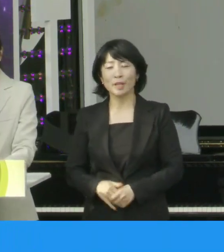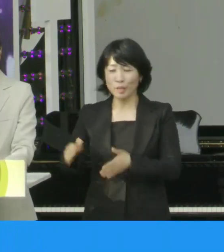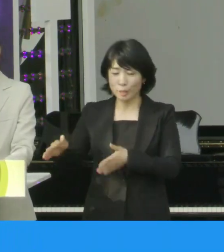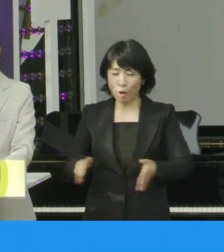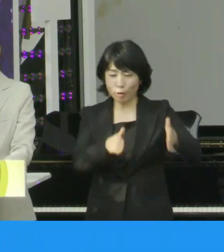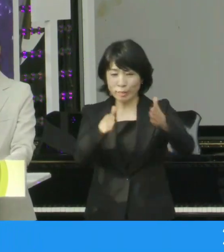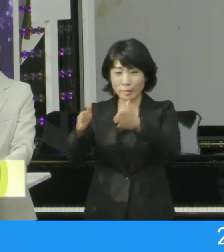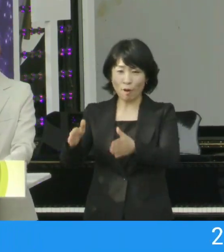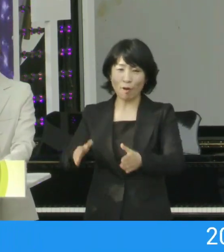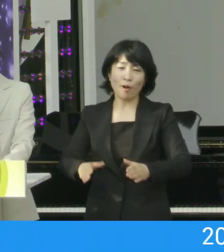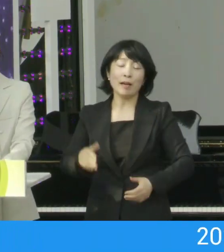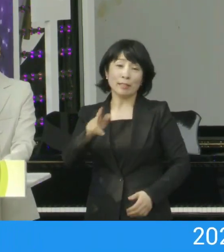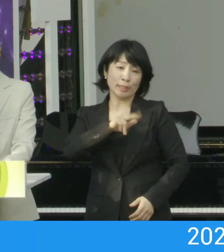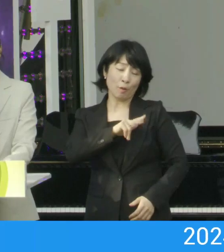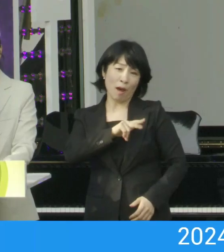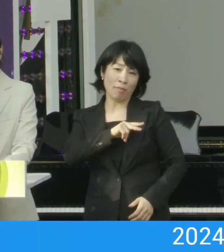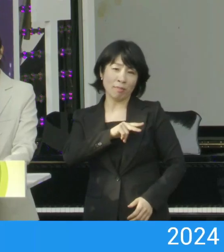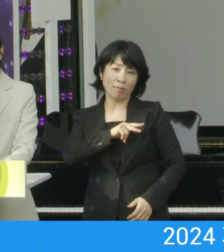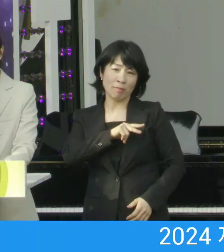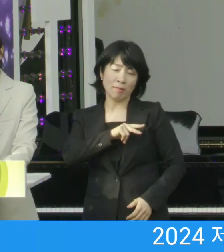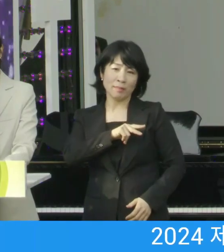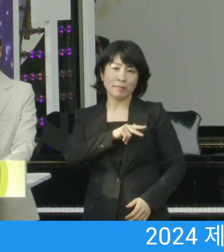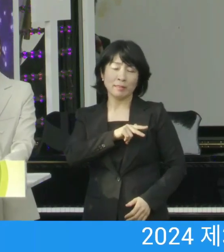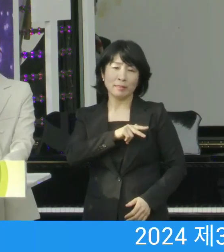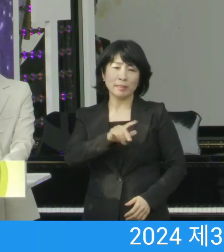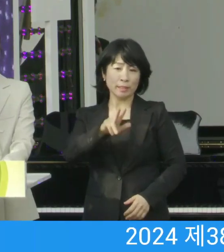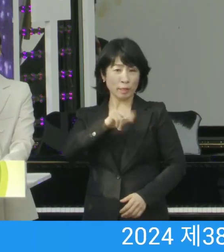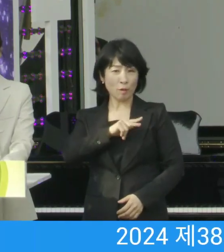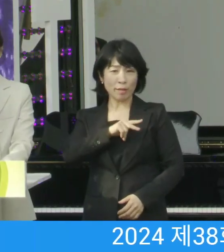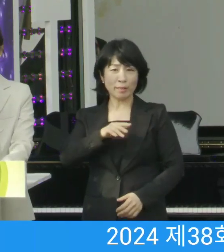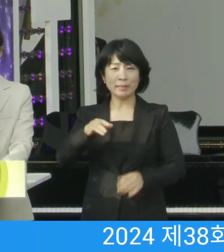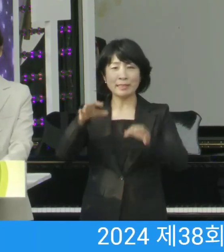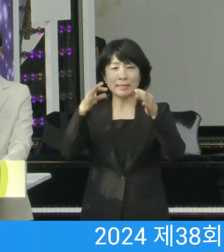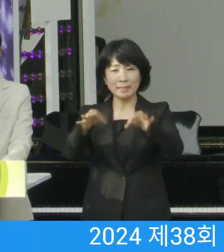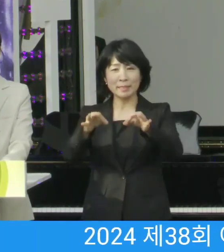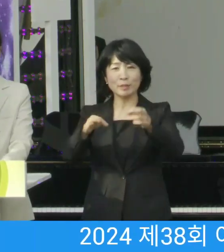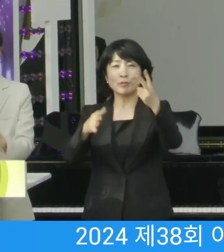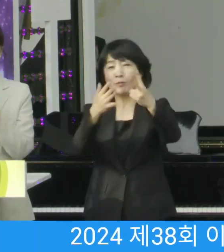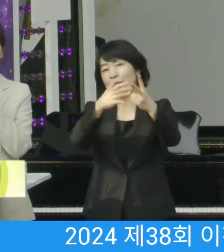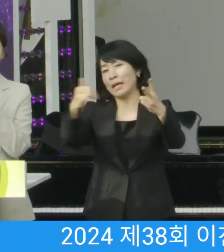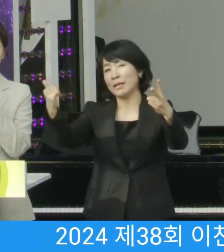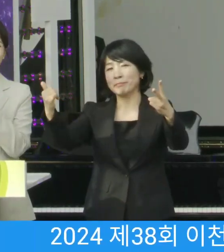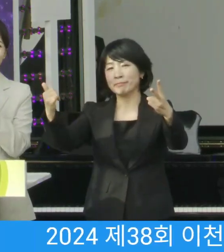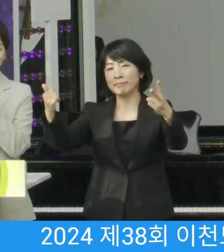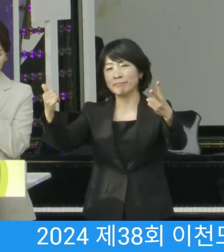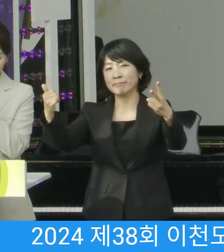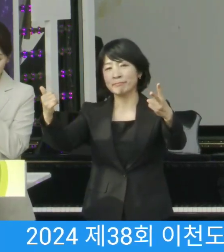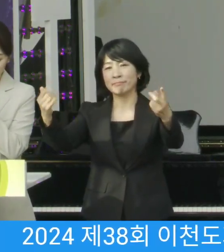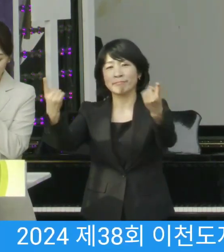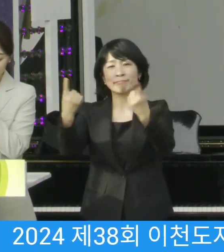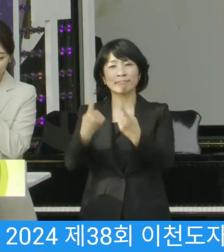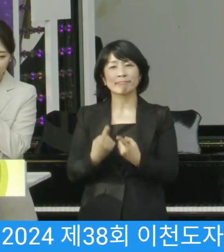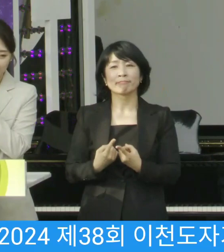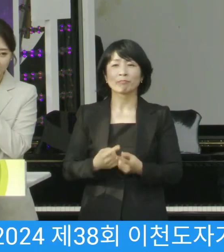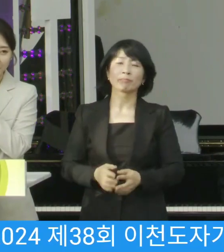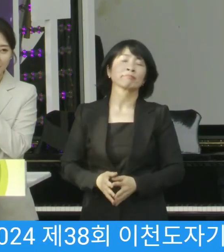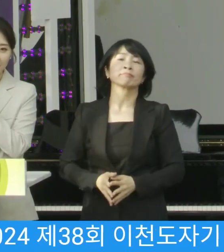경기도 의회 허원 의원님, 그리고 김일중 의원님도 참석해 주셨습니다.